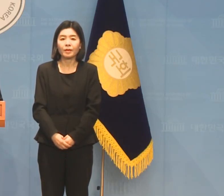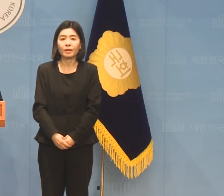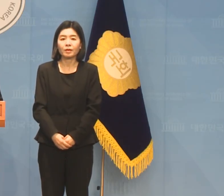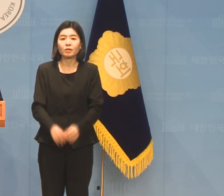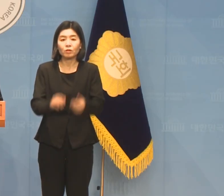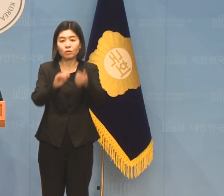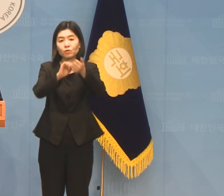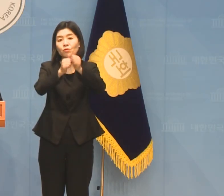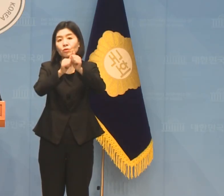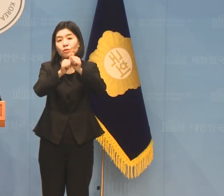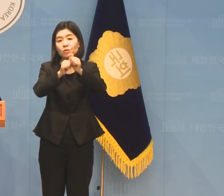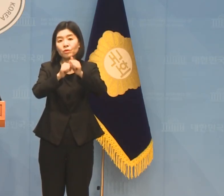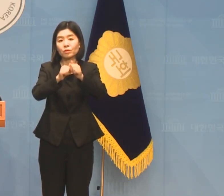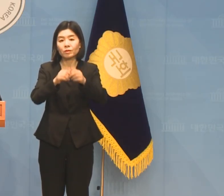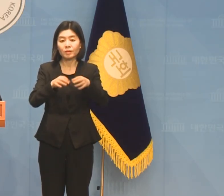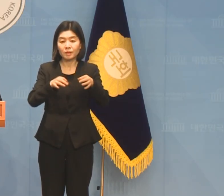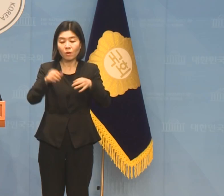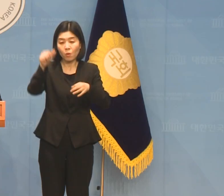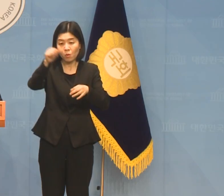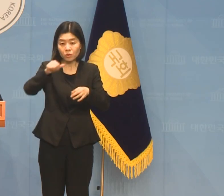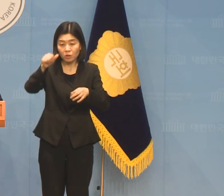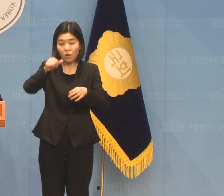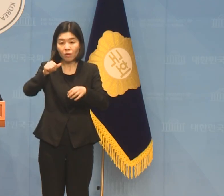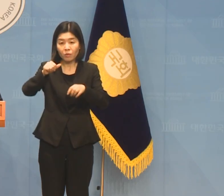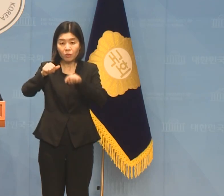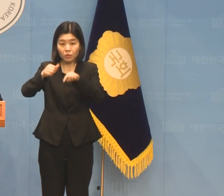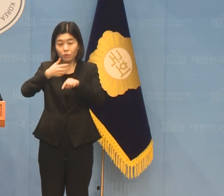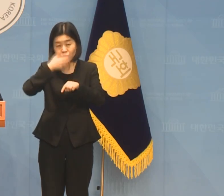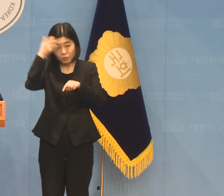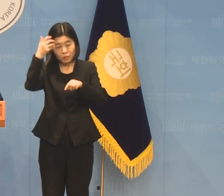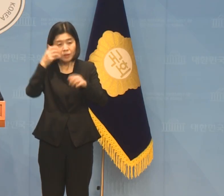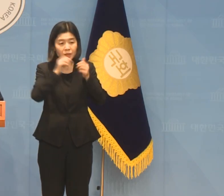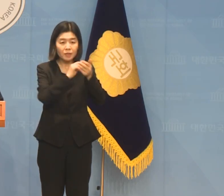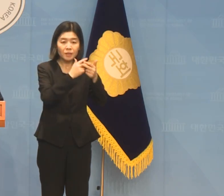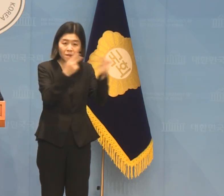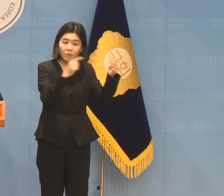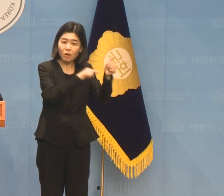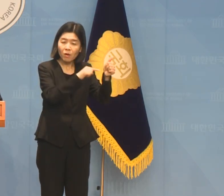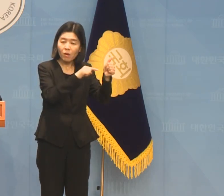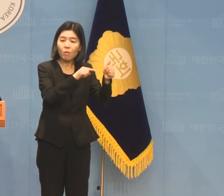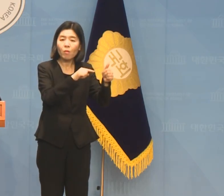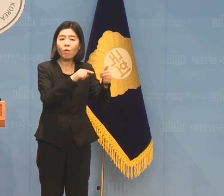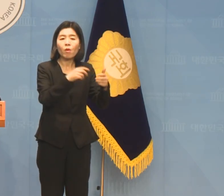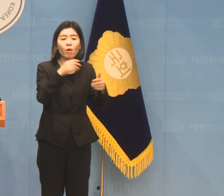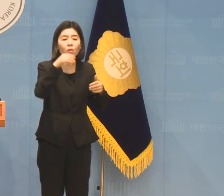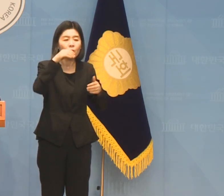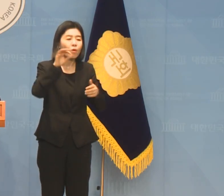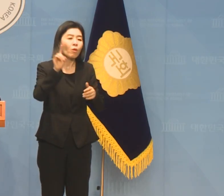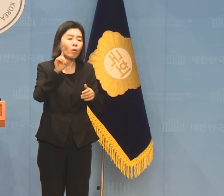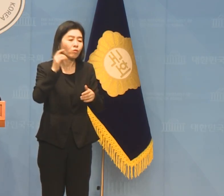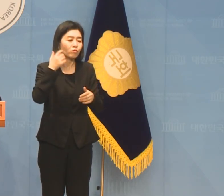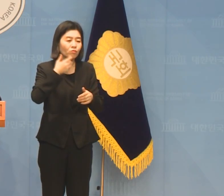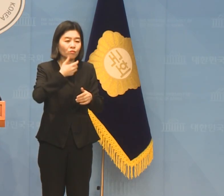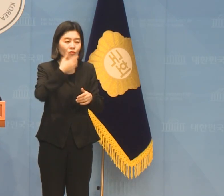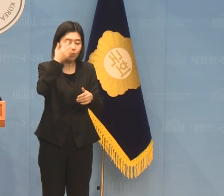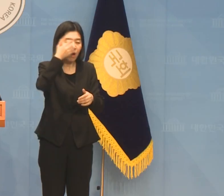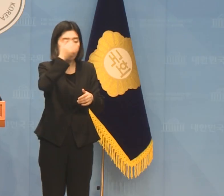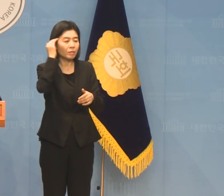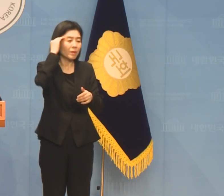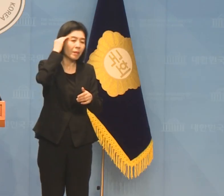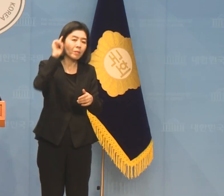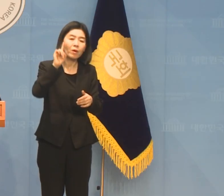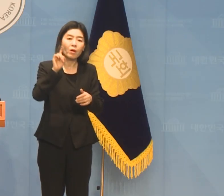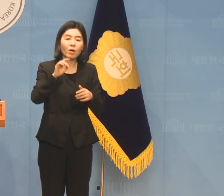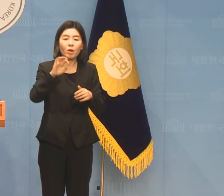주식시장 5천의 꿈, 이재명 디스카운트가 걸림돌. 이재명 민주당 후보가 오늘 코스피